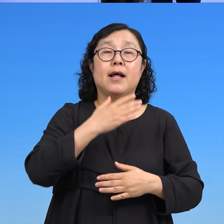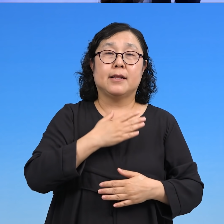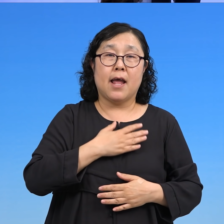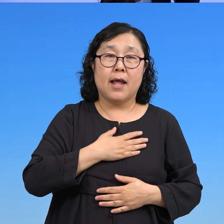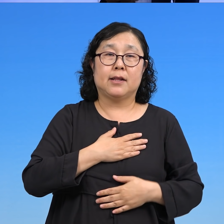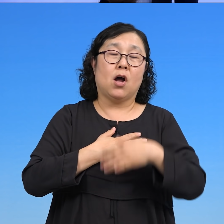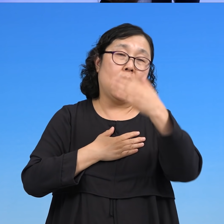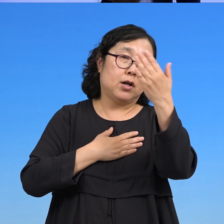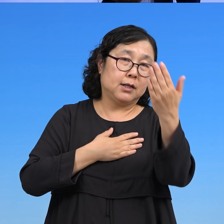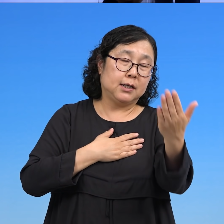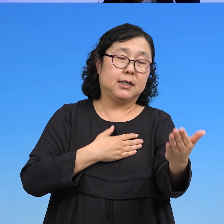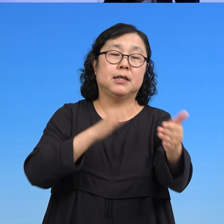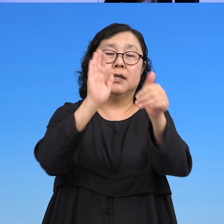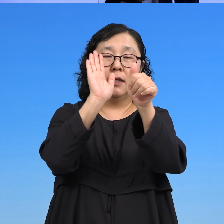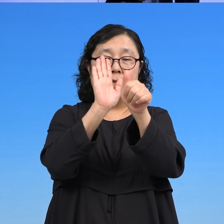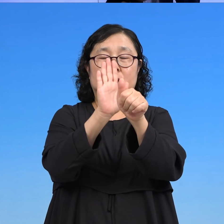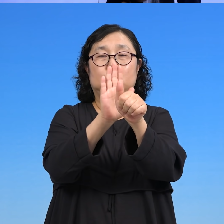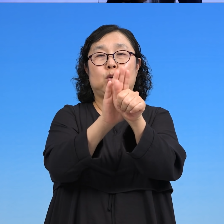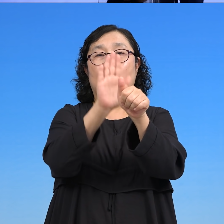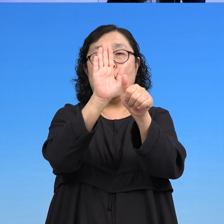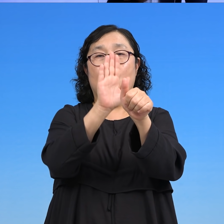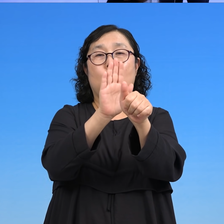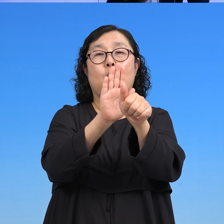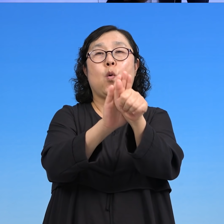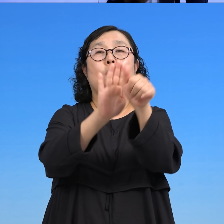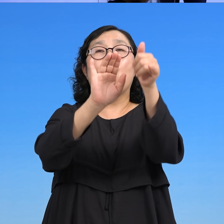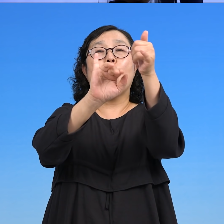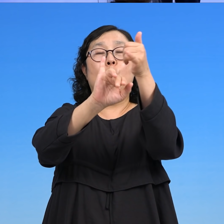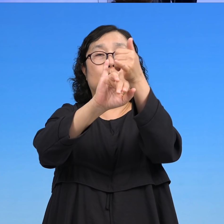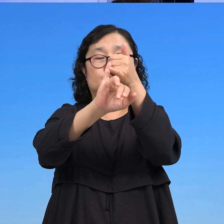내 너를 도우리